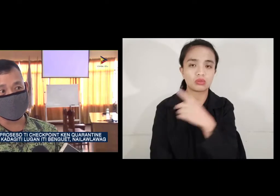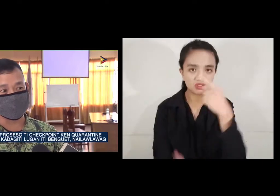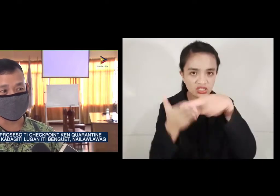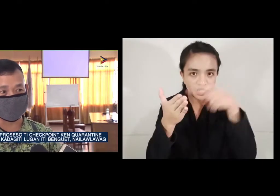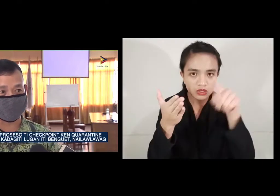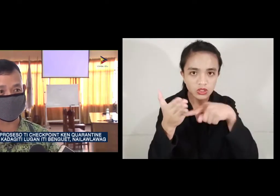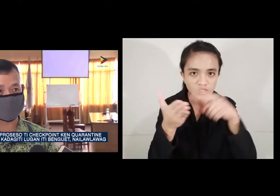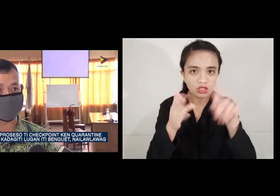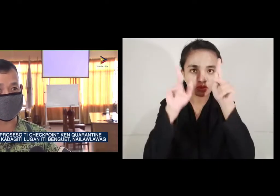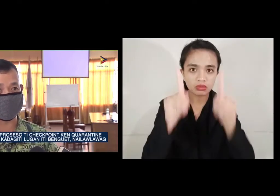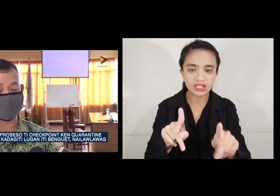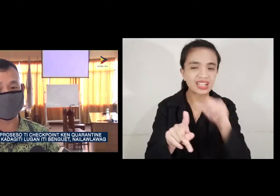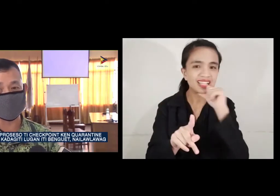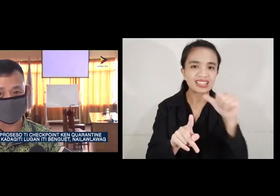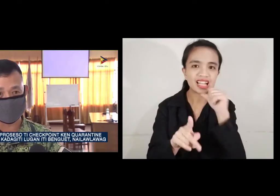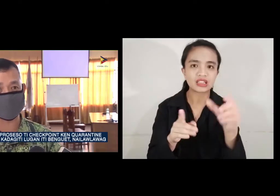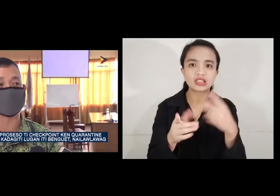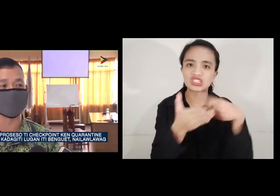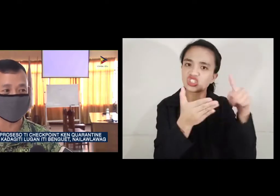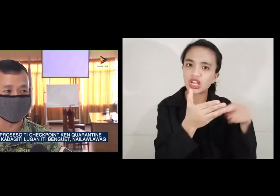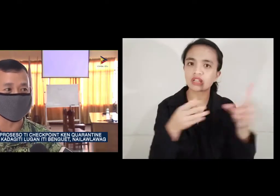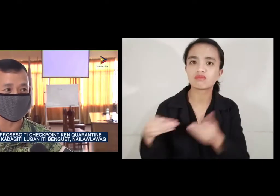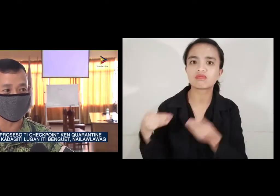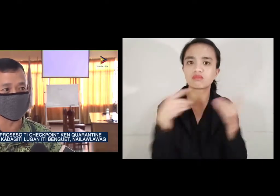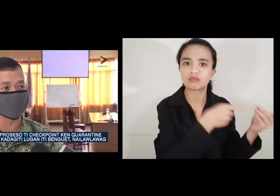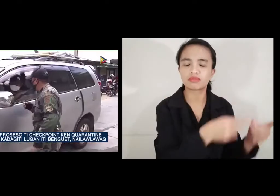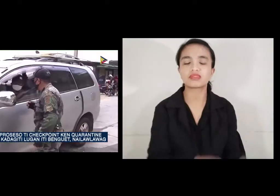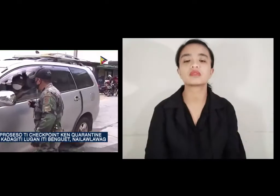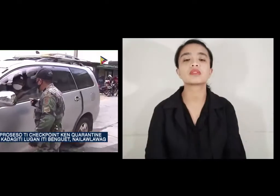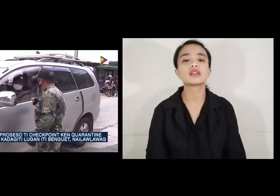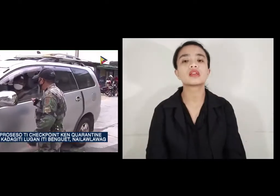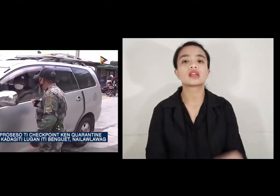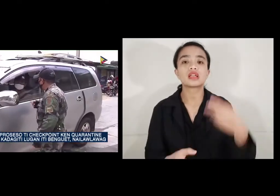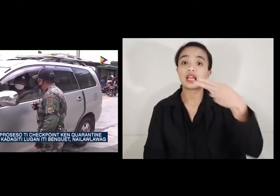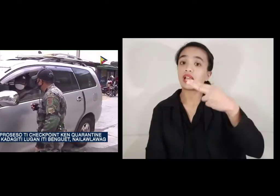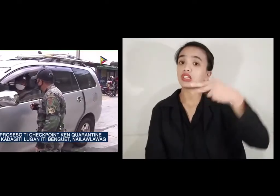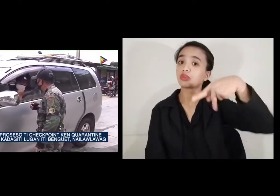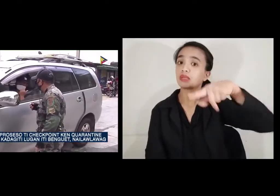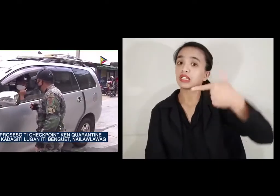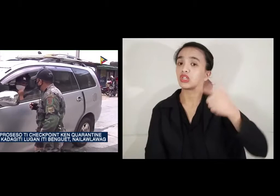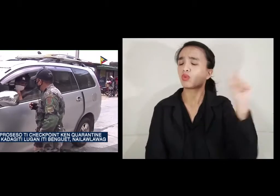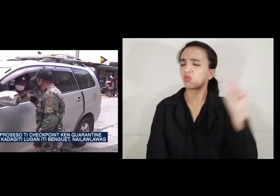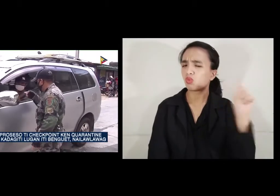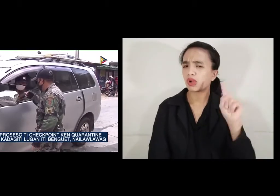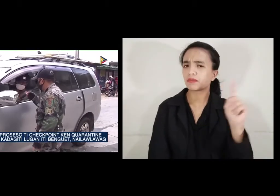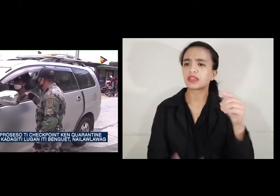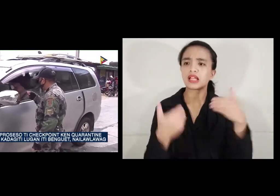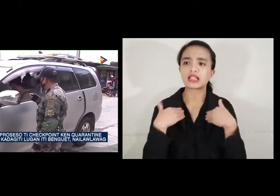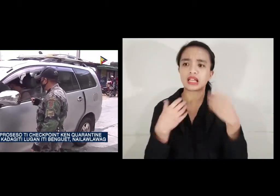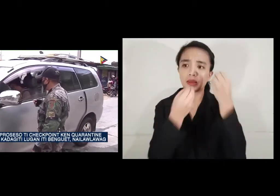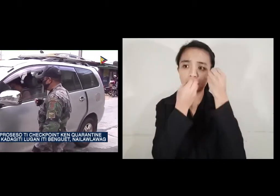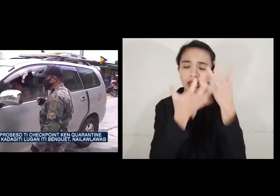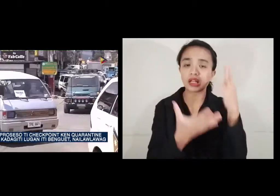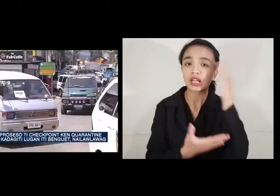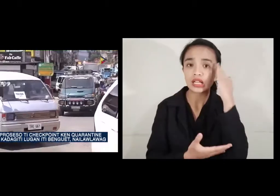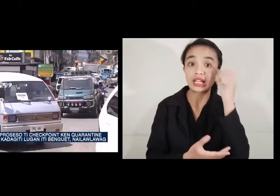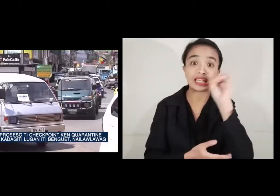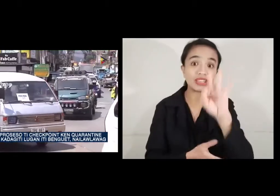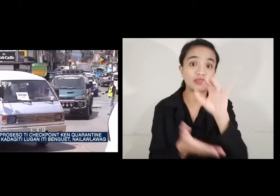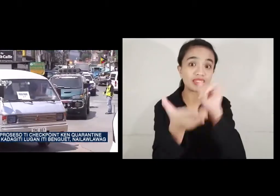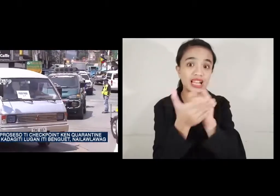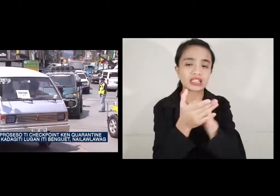local police more time to check on the persons rather than the cargos. Baban iti panang sukimat ti HPG kadagiti karga